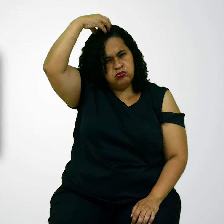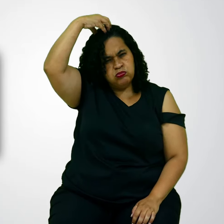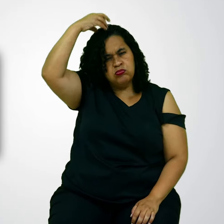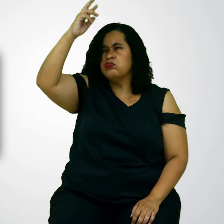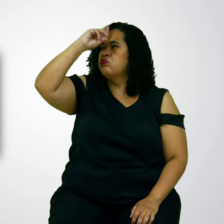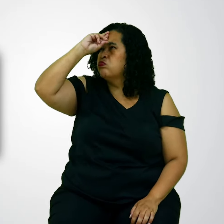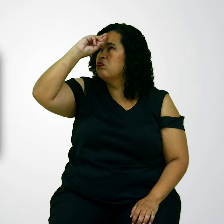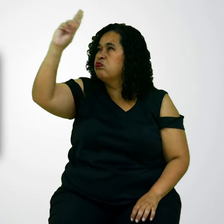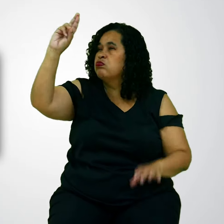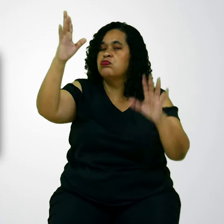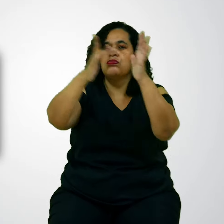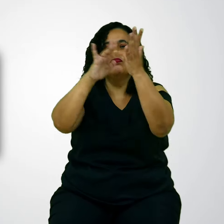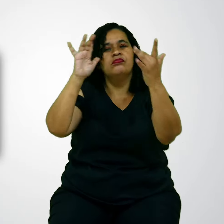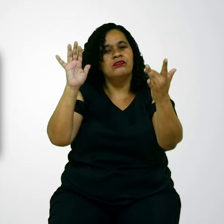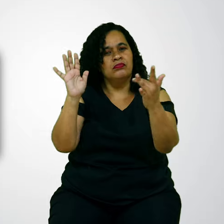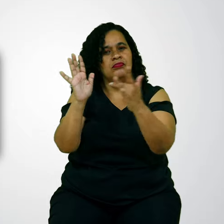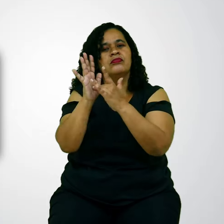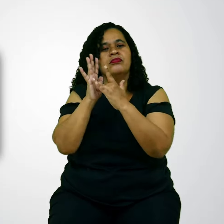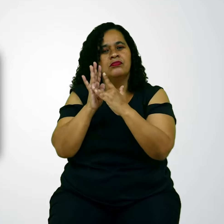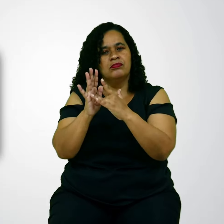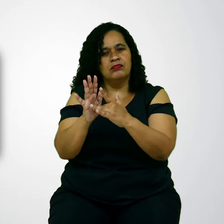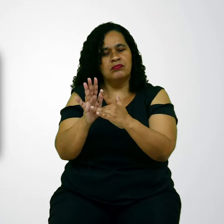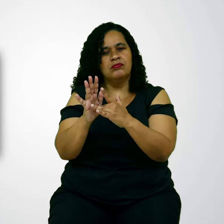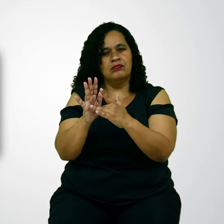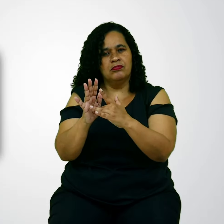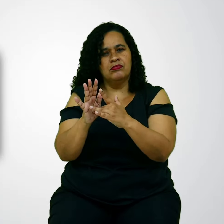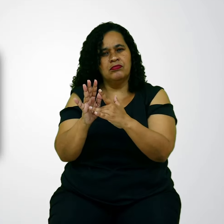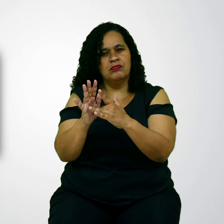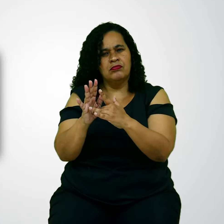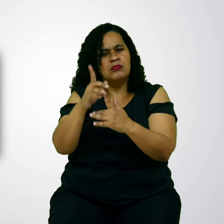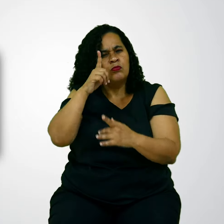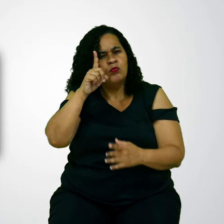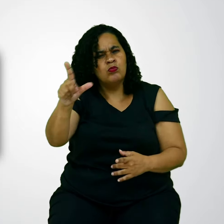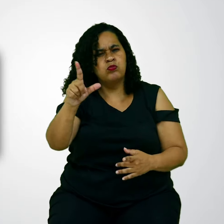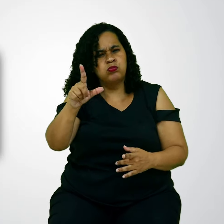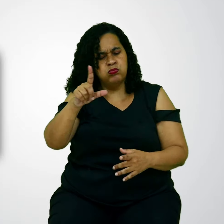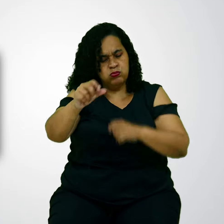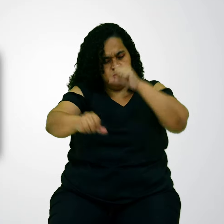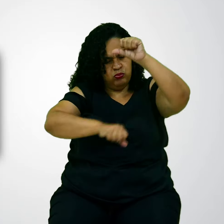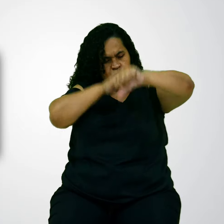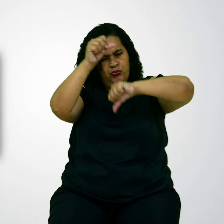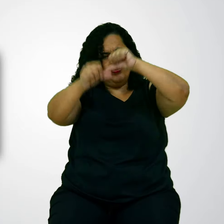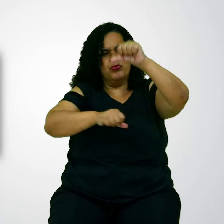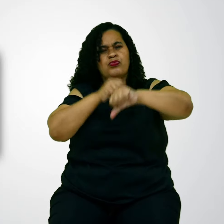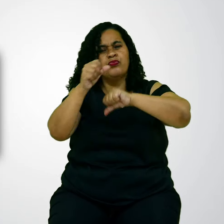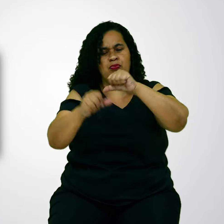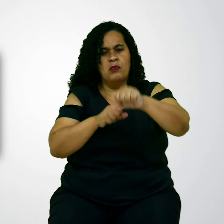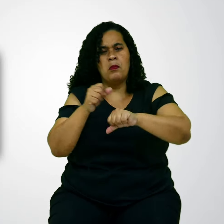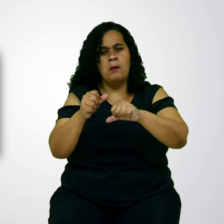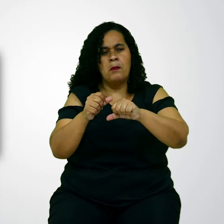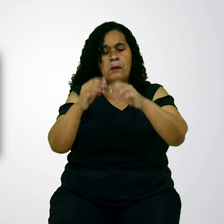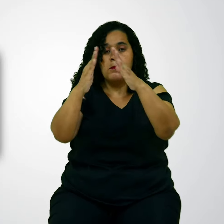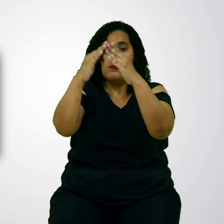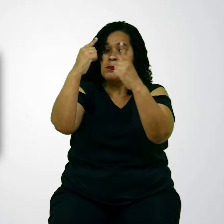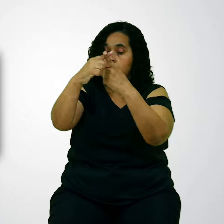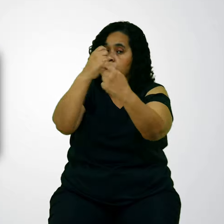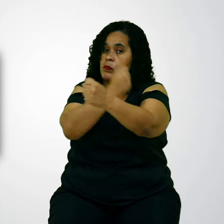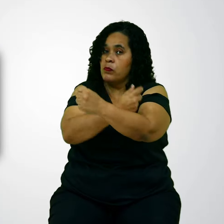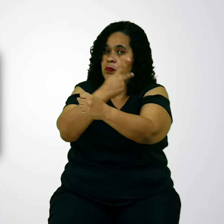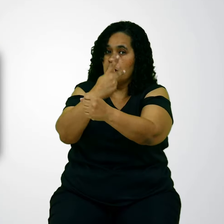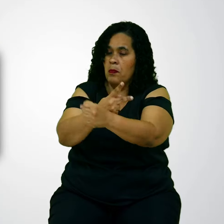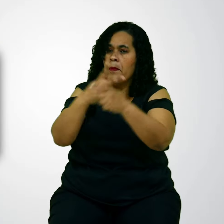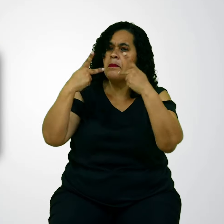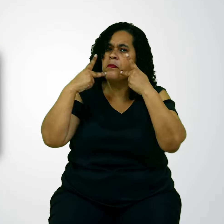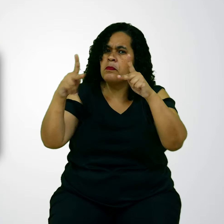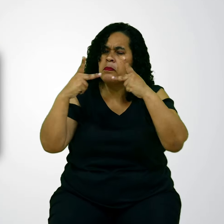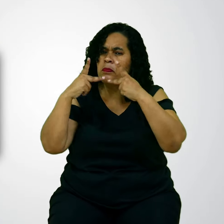redentor, a nossa história pode ser redimida. A mensagem da promessa é pregar Jesus. Então, assim, o seu casamento